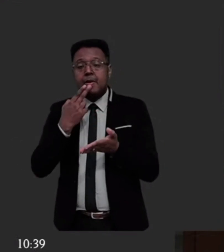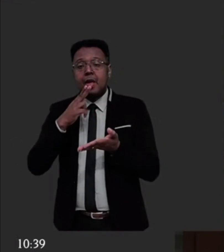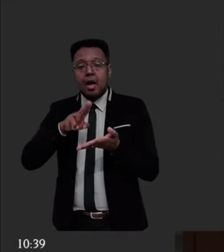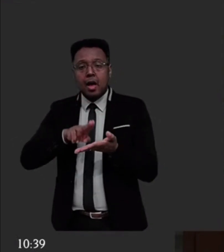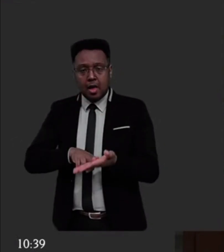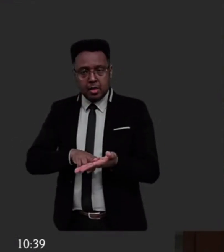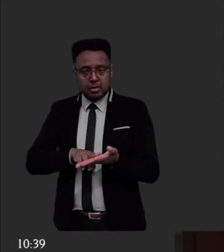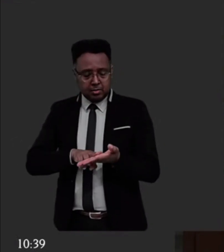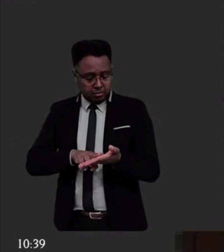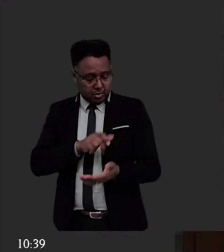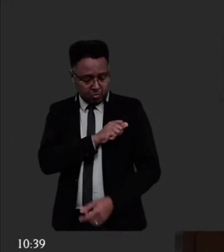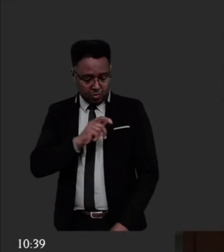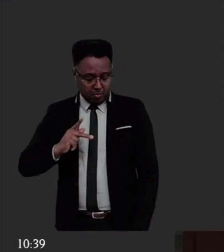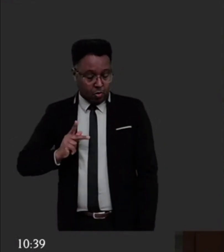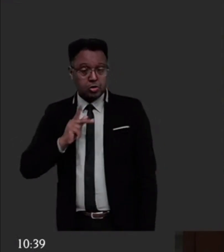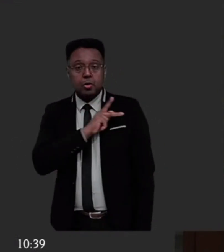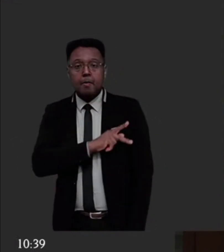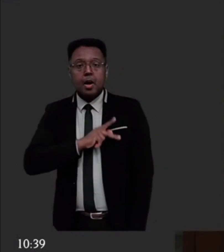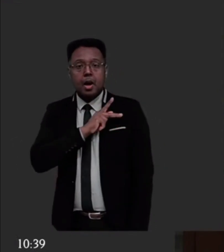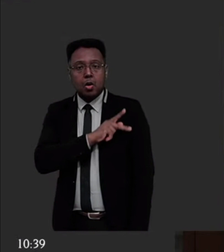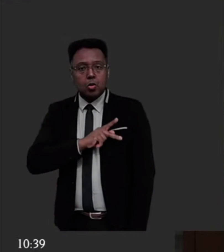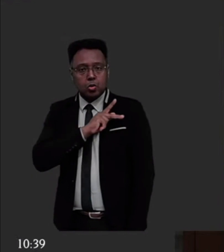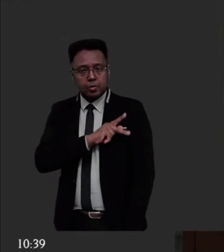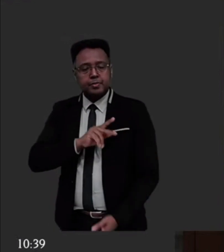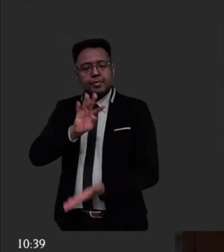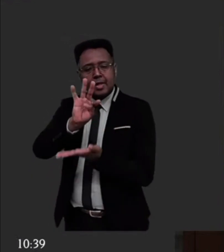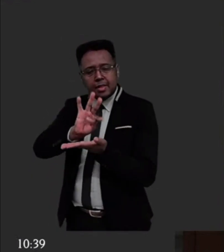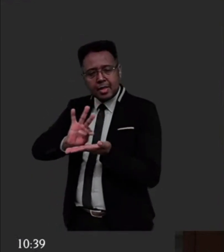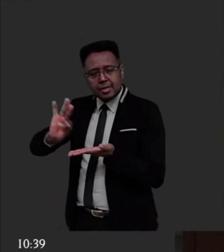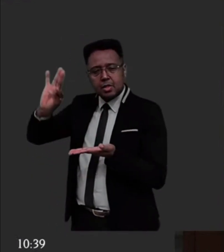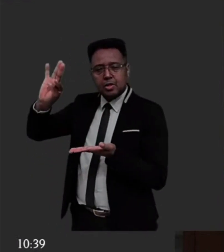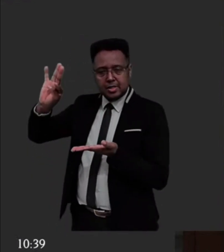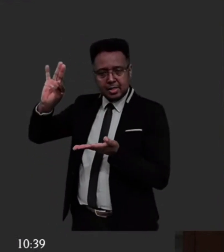Tessalonicenses. 1 Tessalonicenses, capítulo 1.